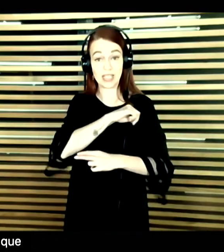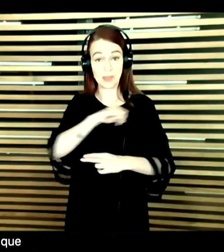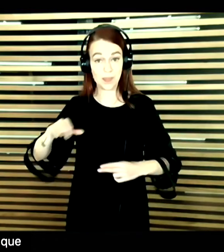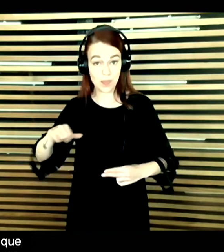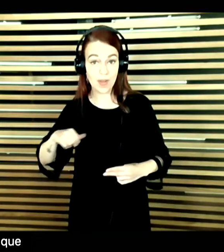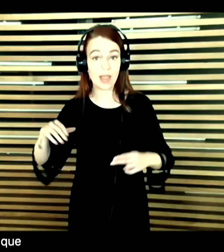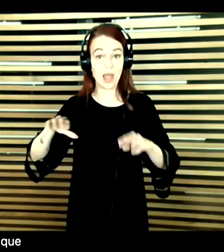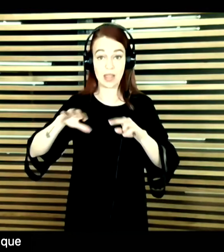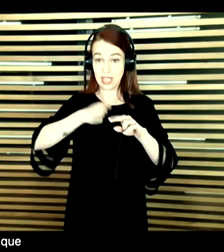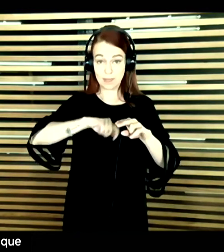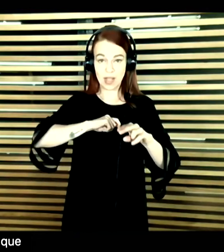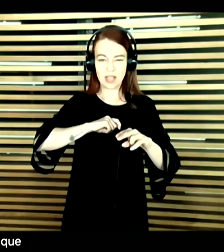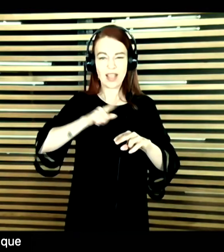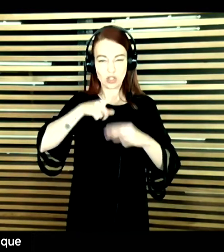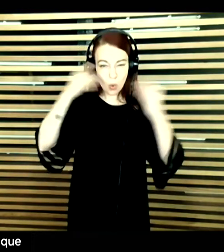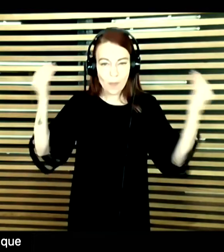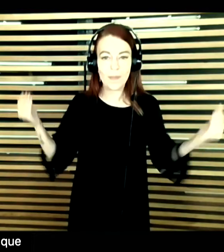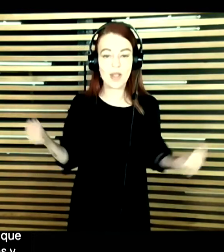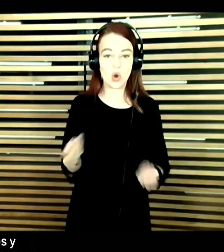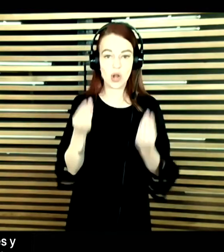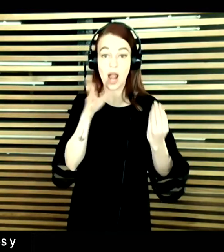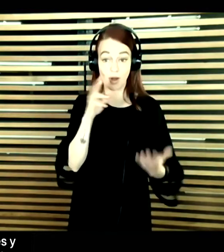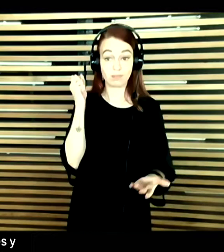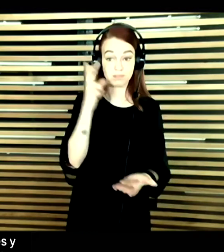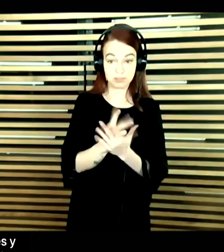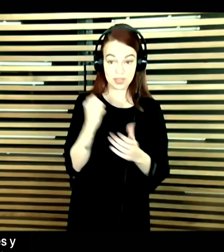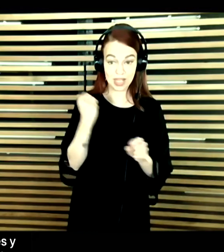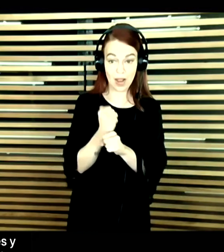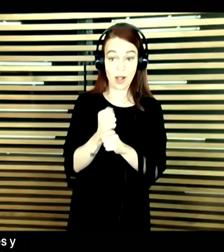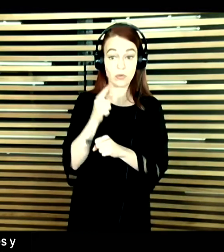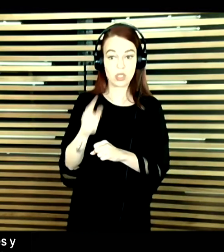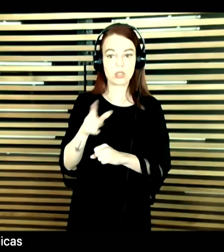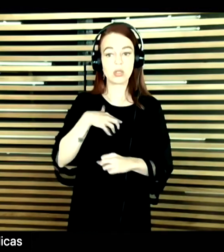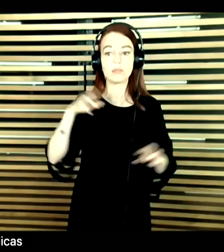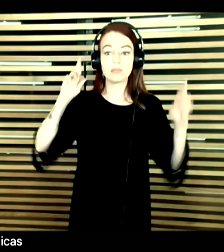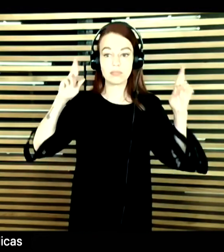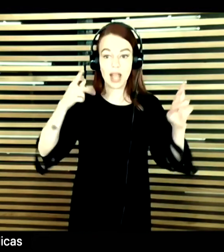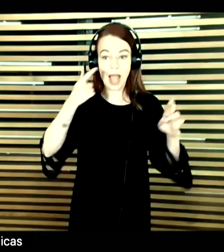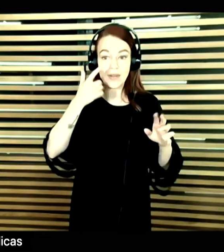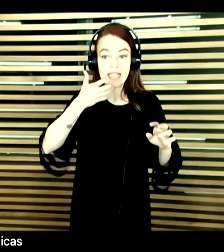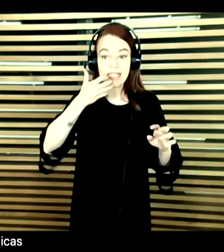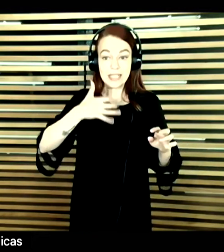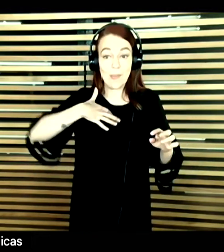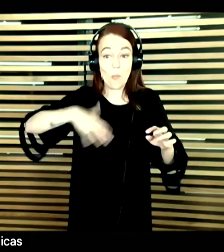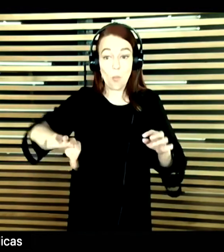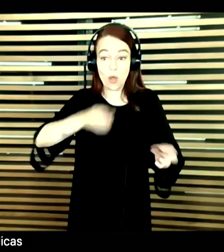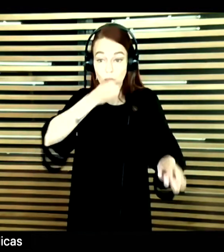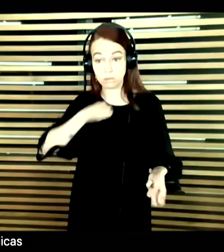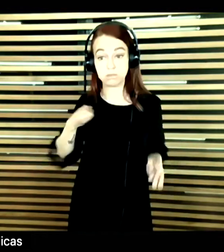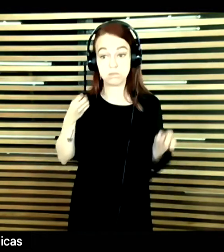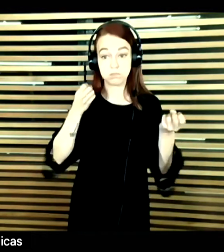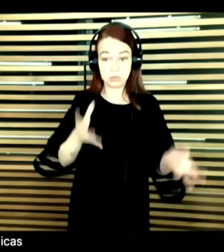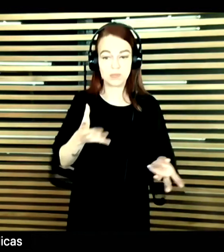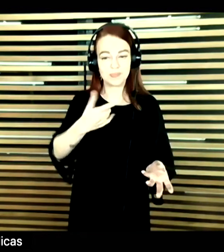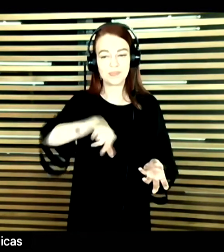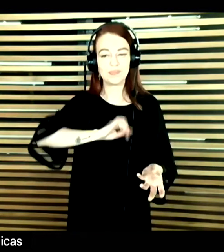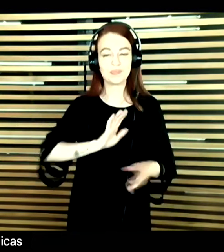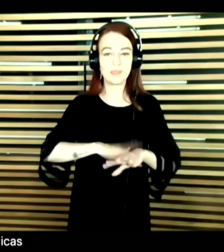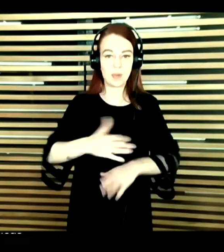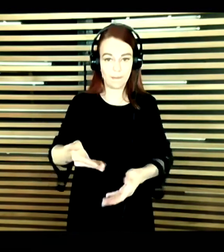de todo el país. En estos retos estamos y esperamos poder contar para ello con vuestra